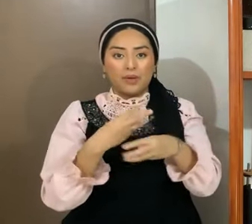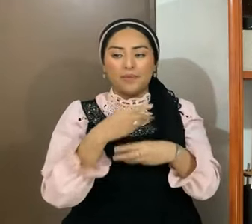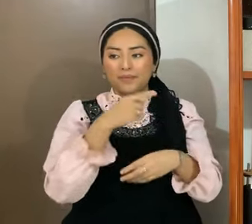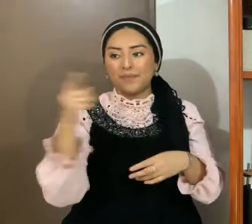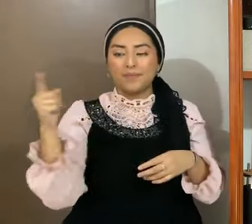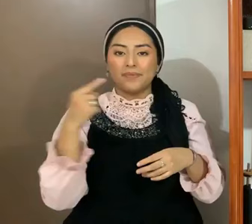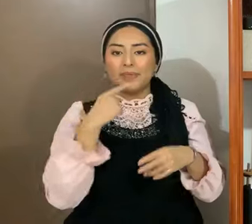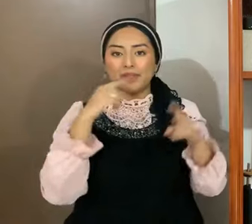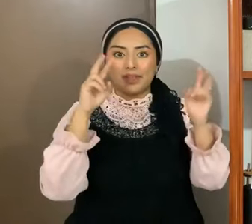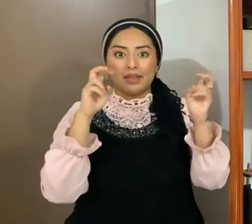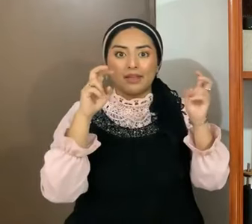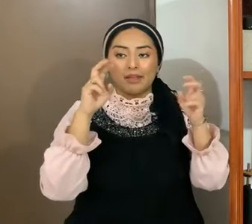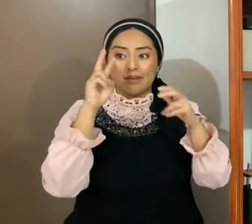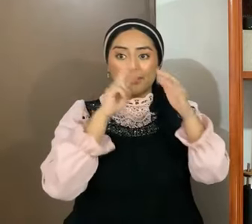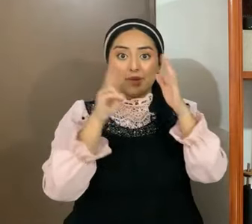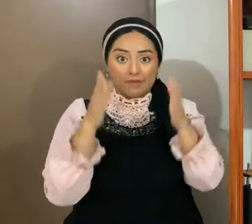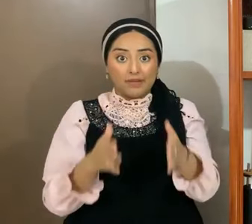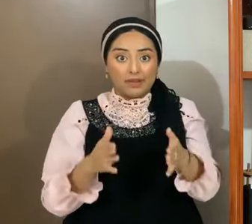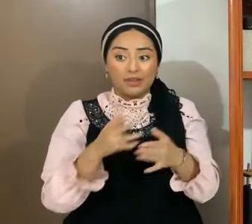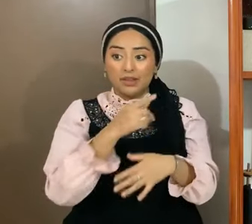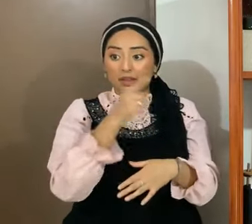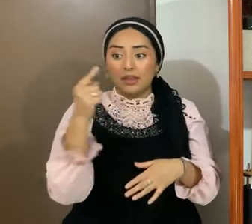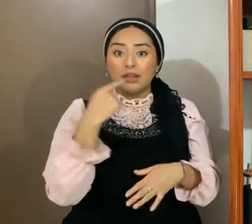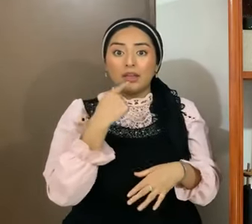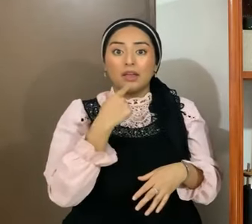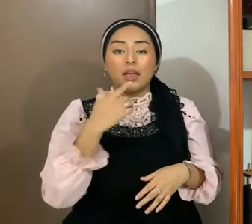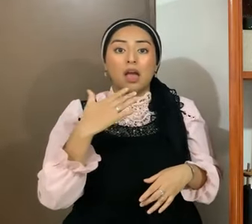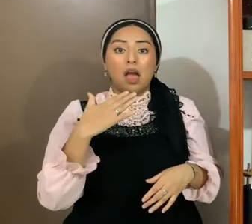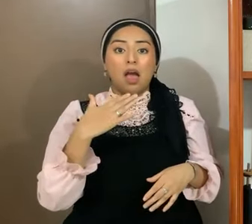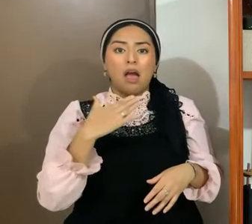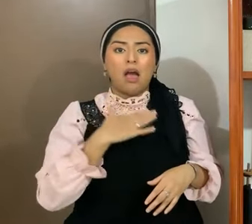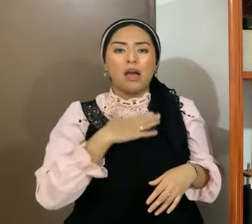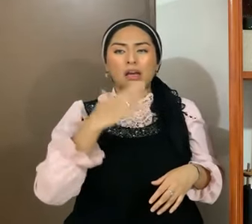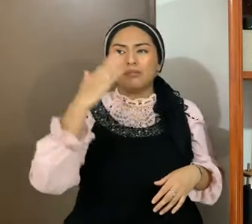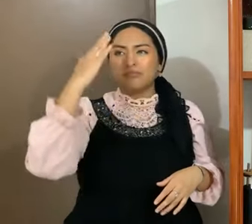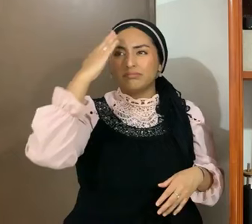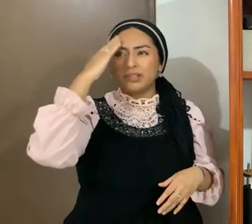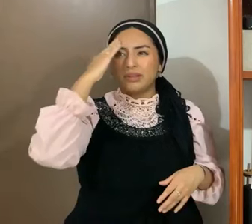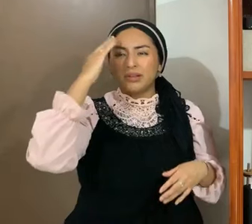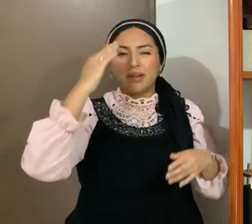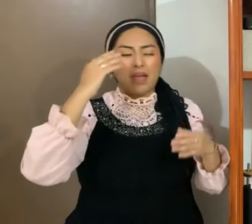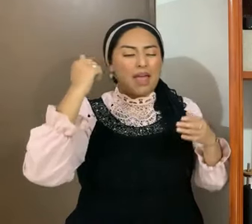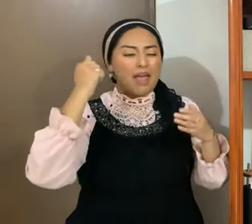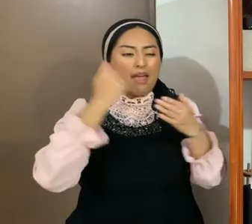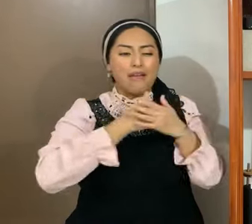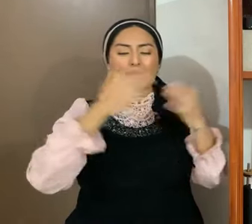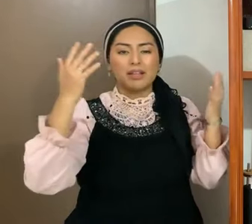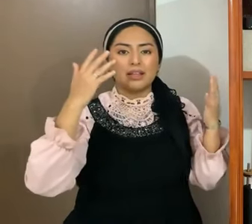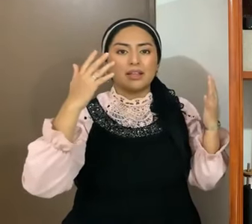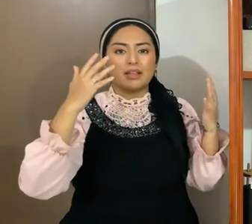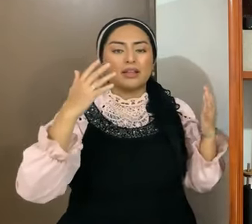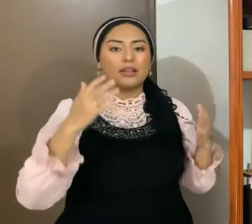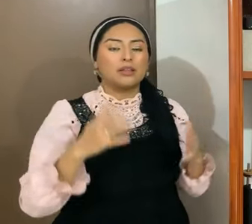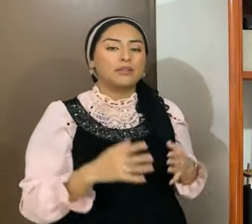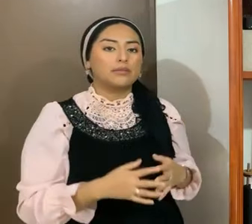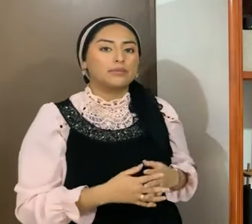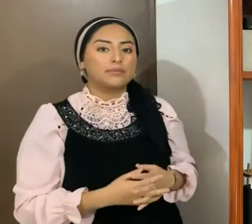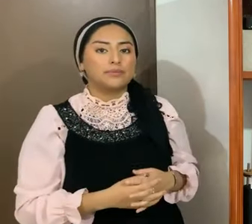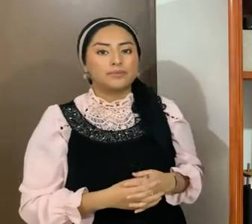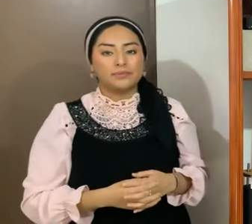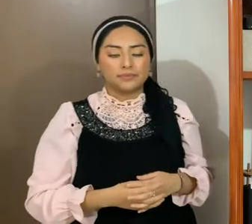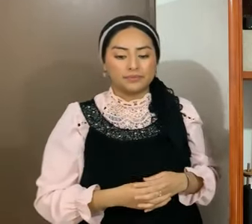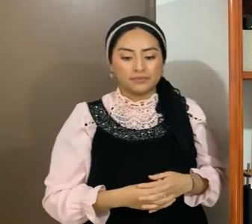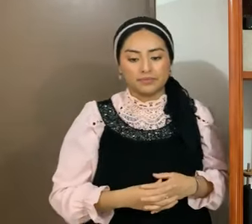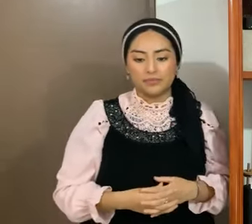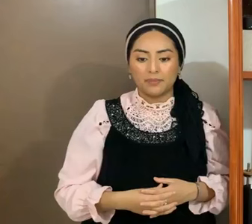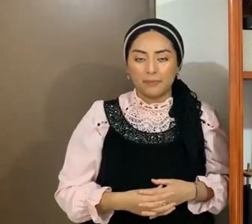ser profetas y que dicen: yo soy el teólogo, el gran no sé qué, en la casa de Judá, el gran